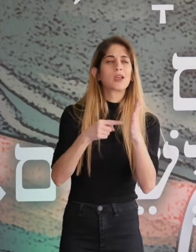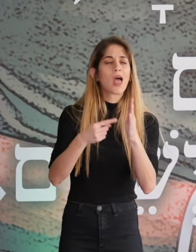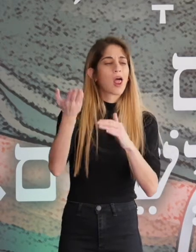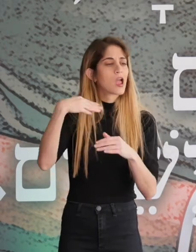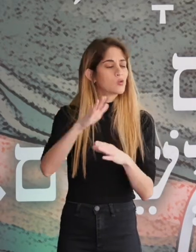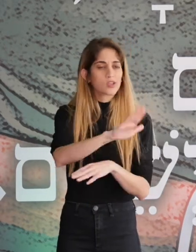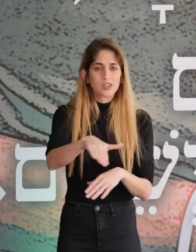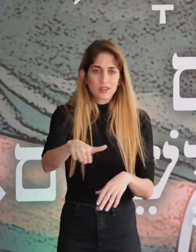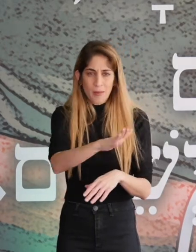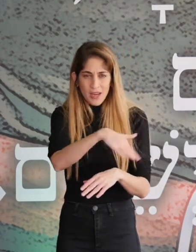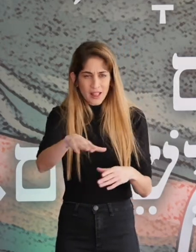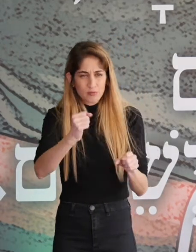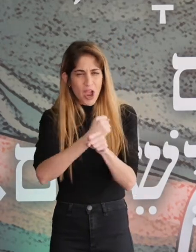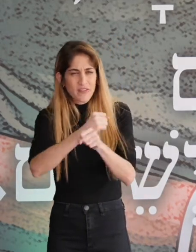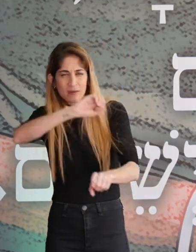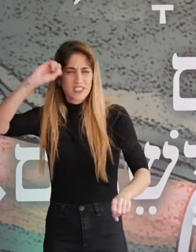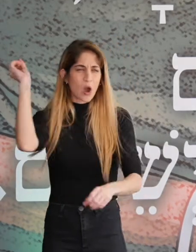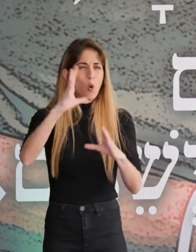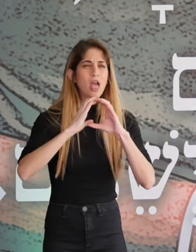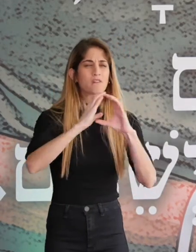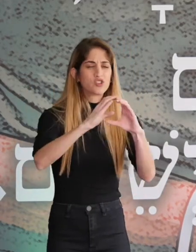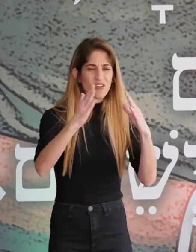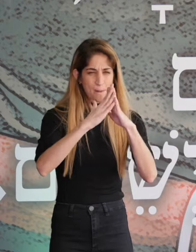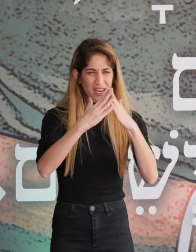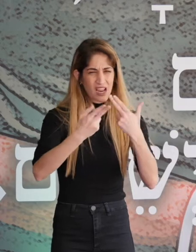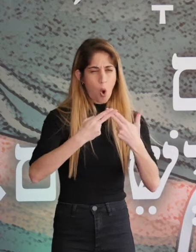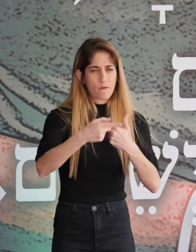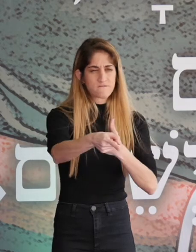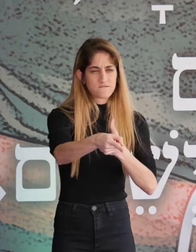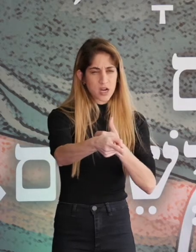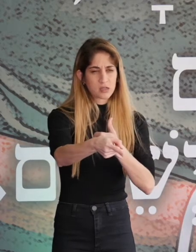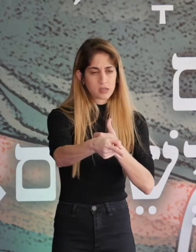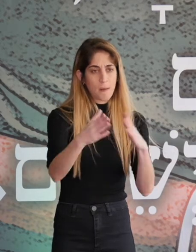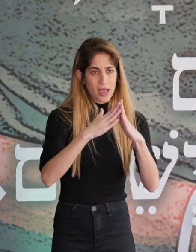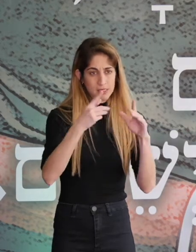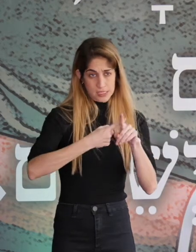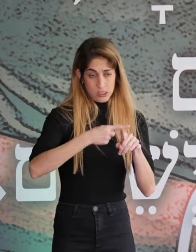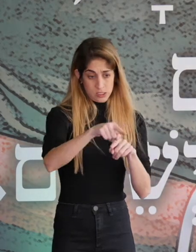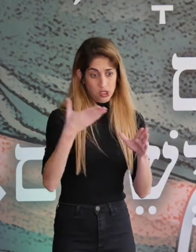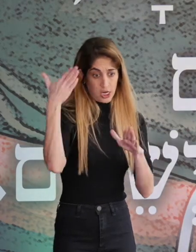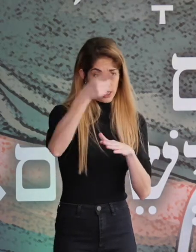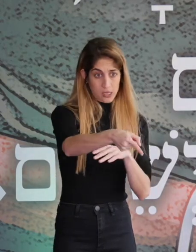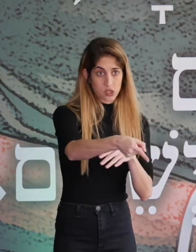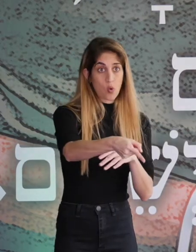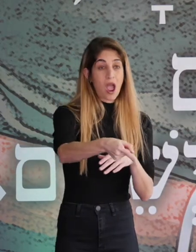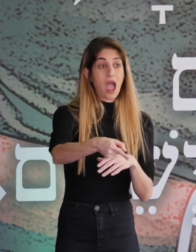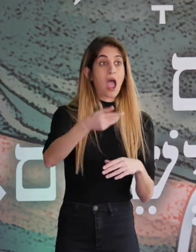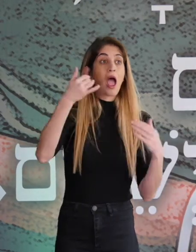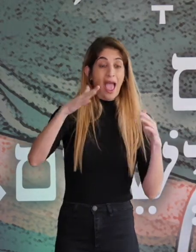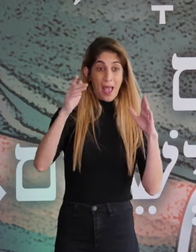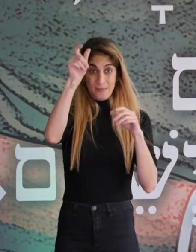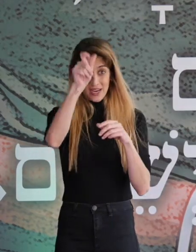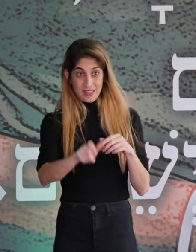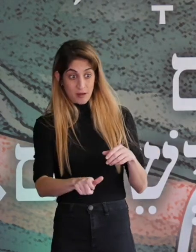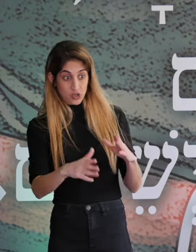זריקת אבנים על הכביש, והבית היה מאוד סמוך לכביש. הרציונל היה שהבן אדם שגר בבית הזה